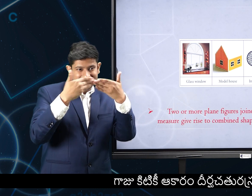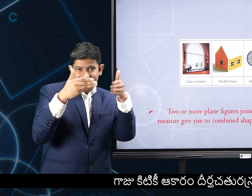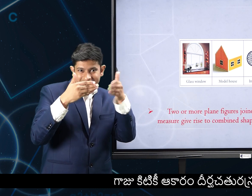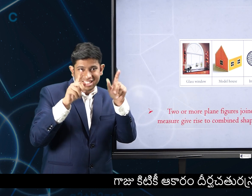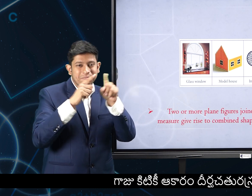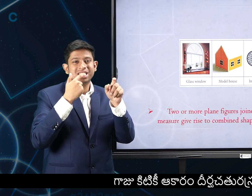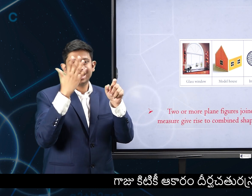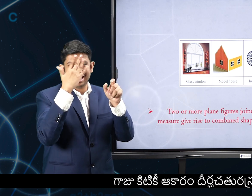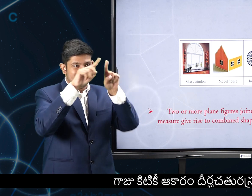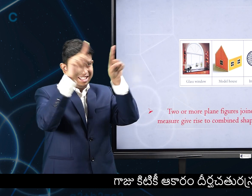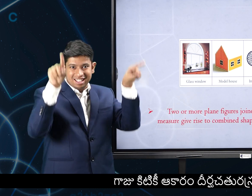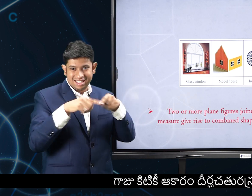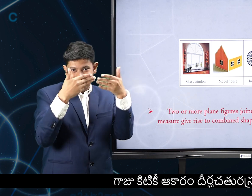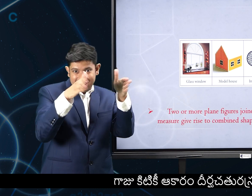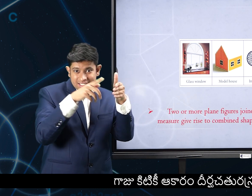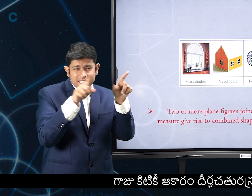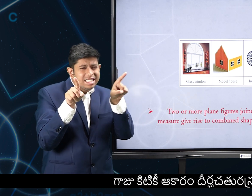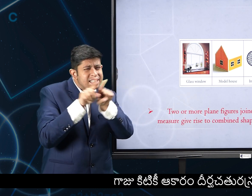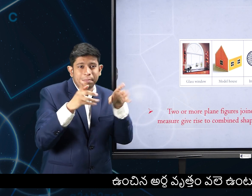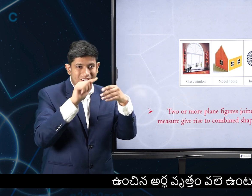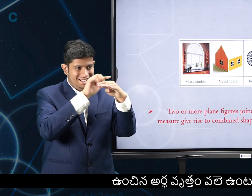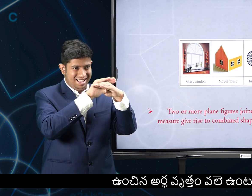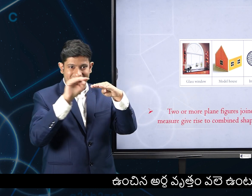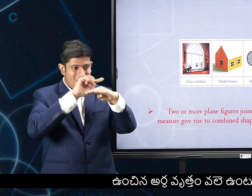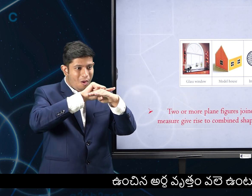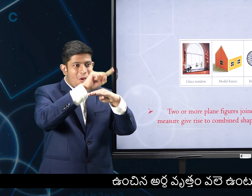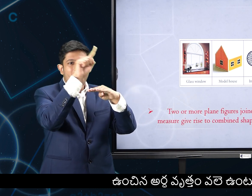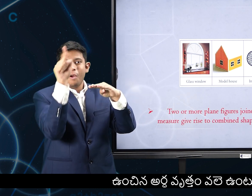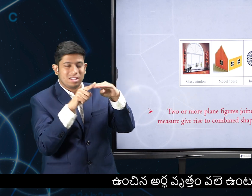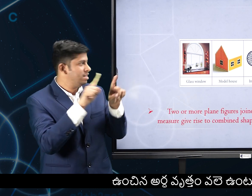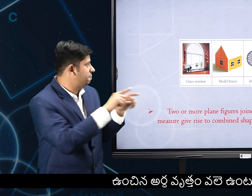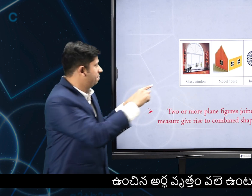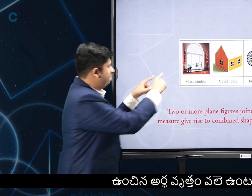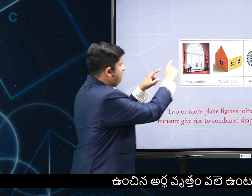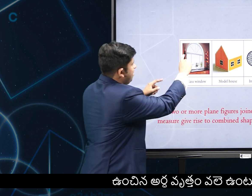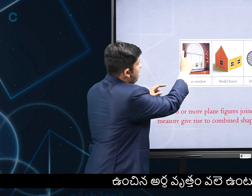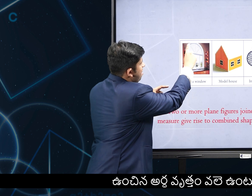గాజు కిటికీ ఆకారం దీర్ఘచతురస్రంపై ఉంచబడిన అర్ధవృత్తం వలె ఉంటుంది.